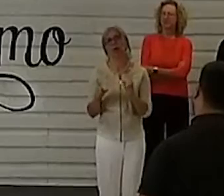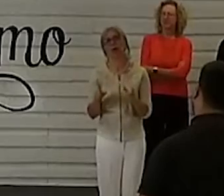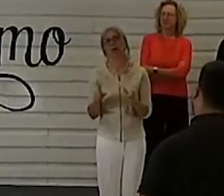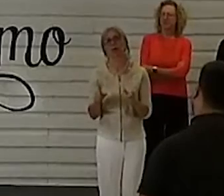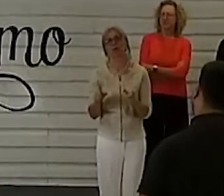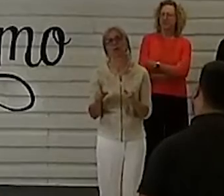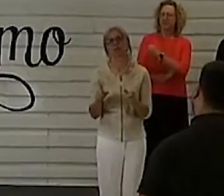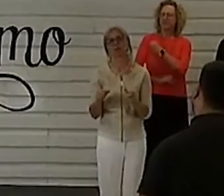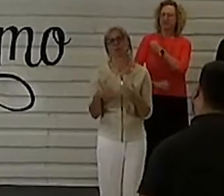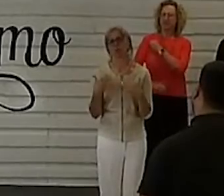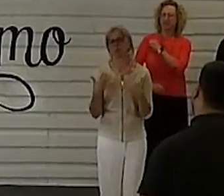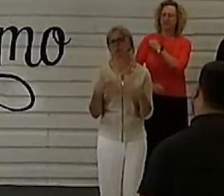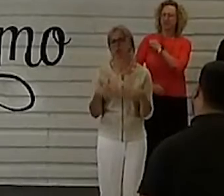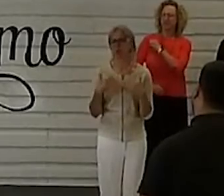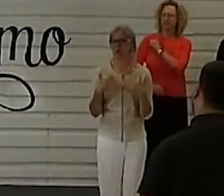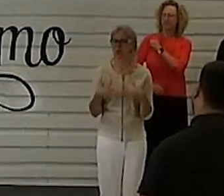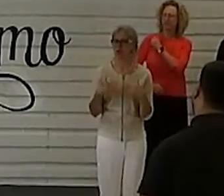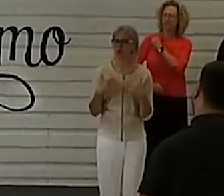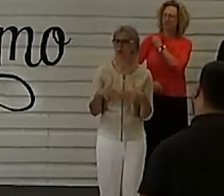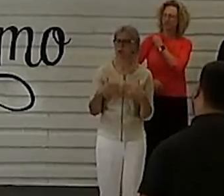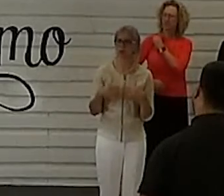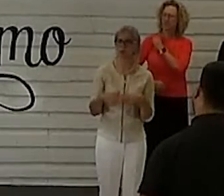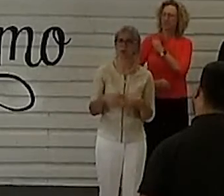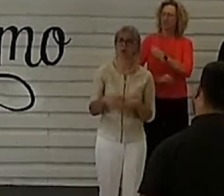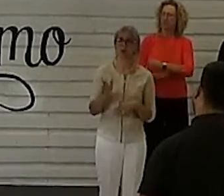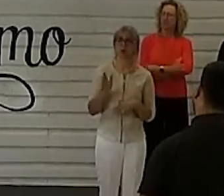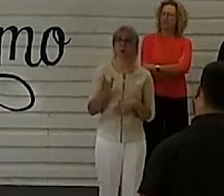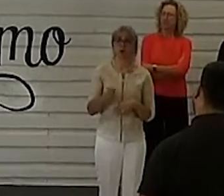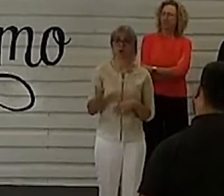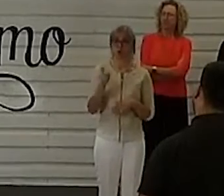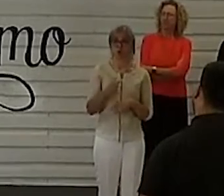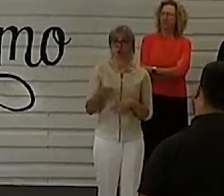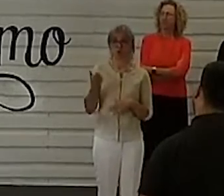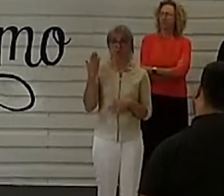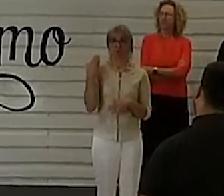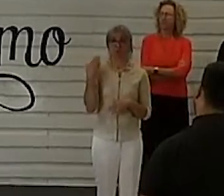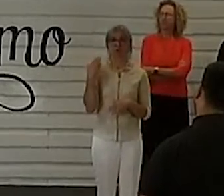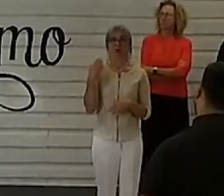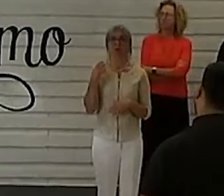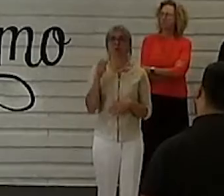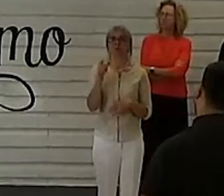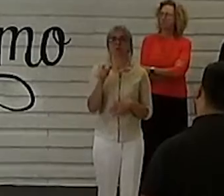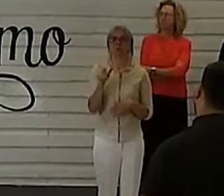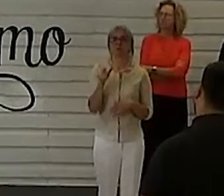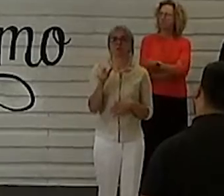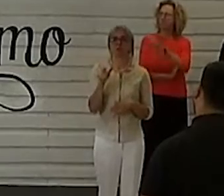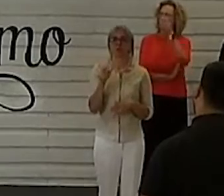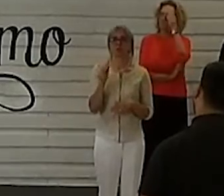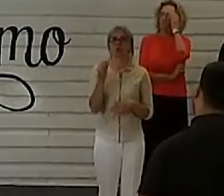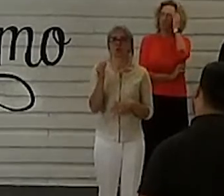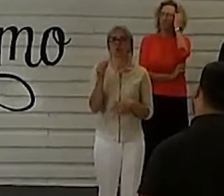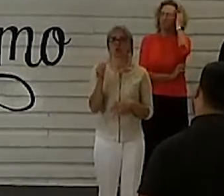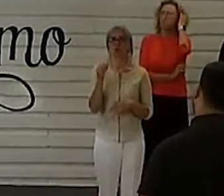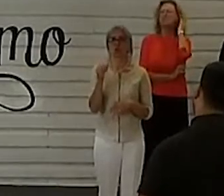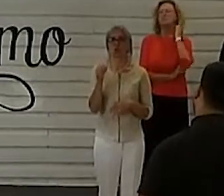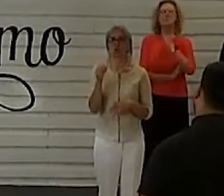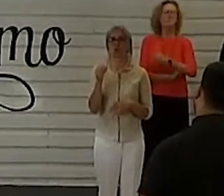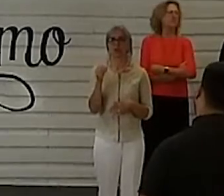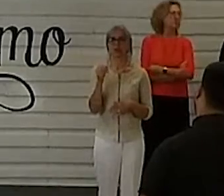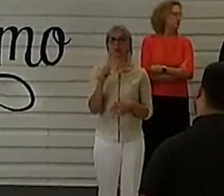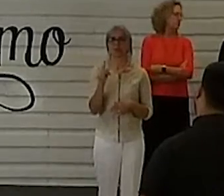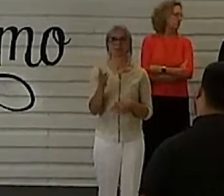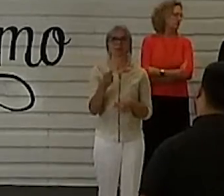In 3 giorni, la settimana, 15 giori fa, si sono uccisi 3 ragazzi. 3 giorni. Uno di droga,